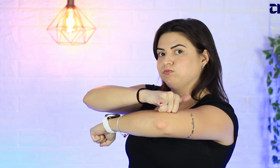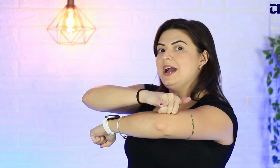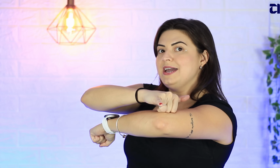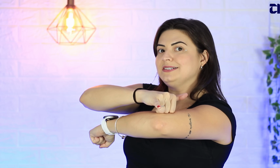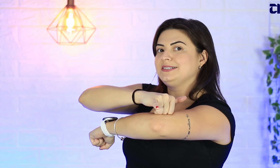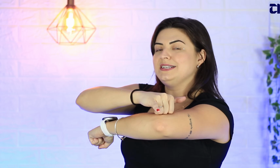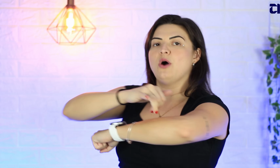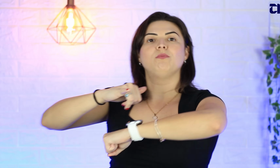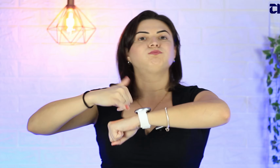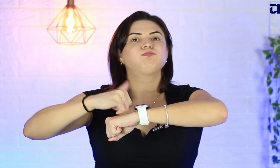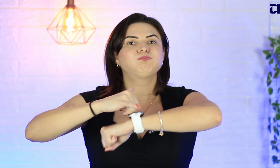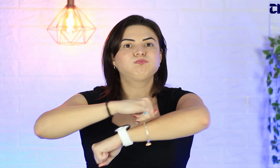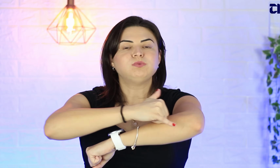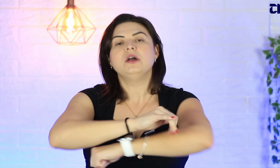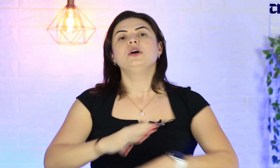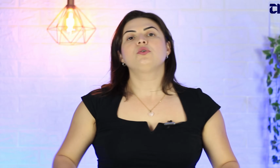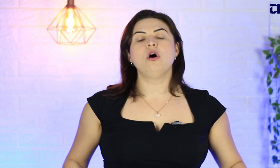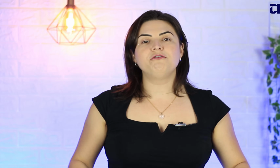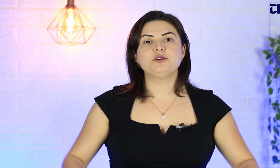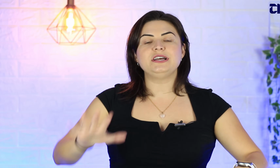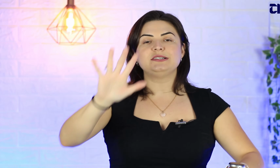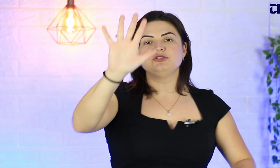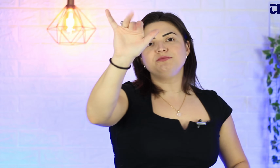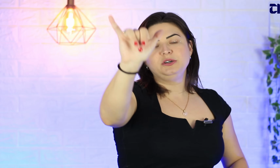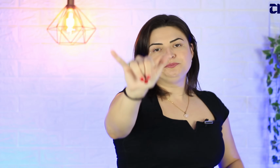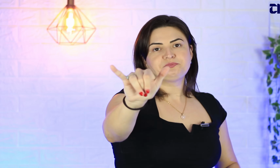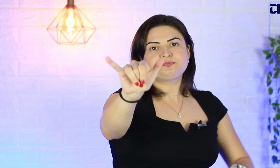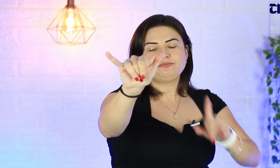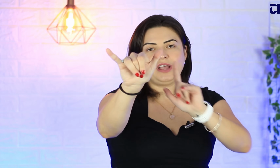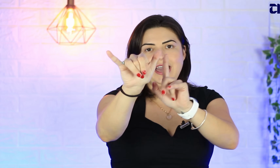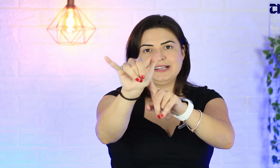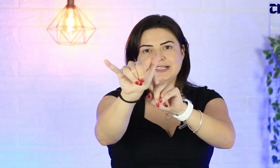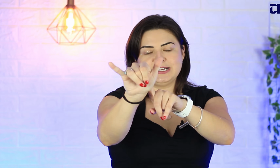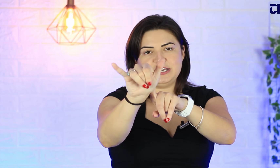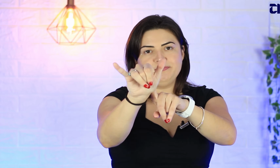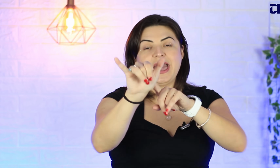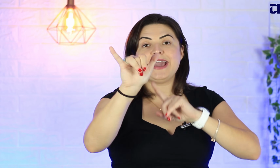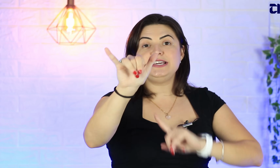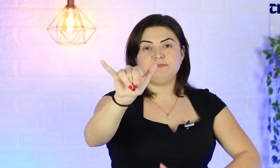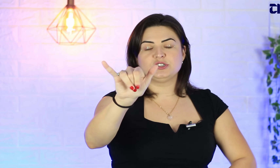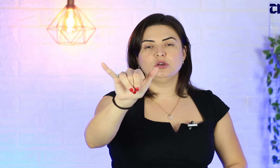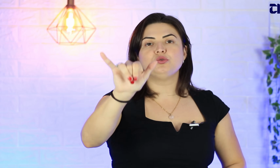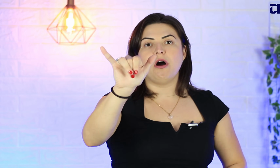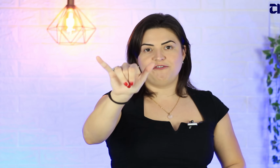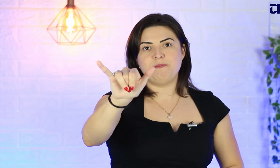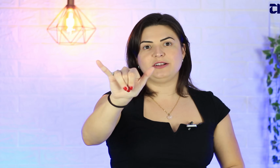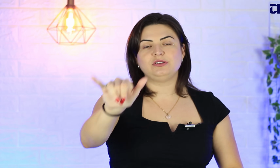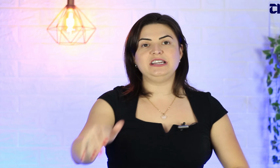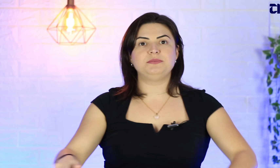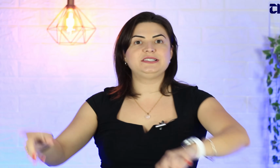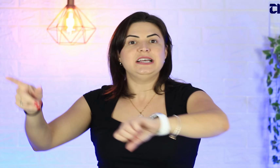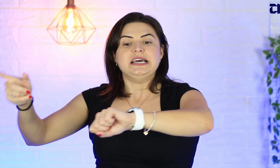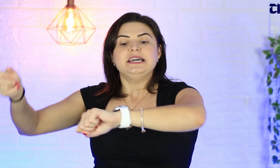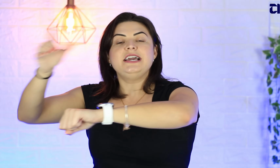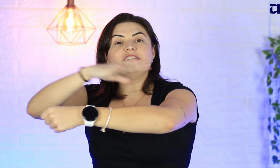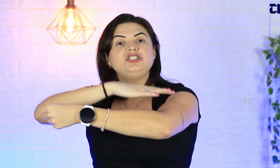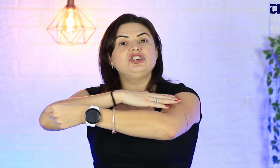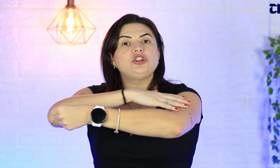É esse sinal. configuração de mão, é essa daqui, é em Y do alfabeto da Libras. E aí, a gente